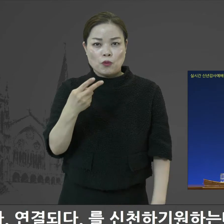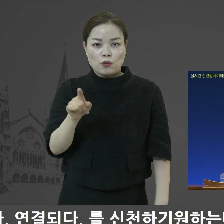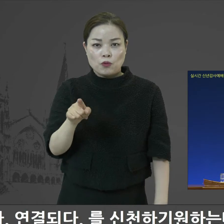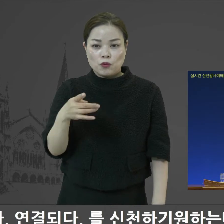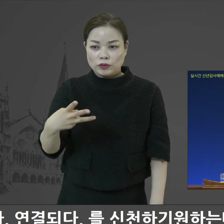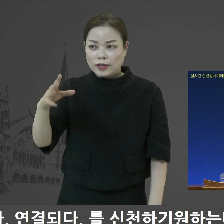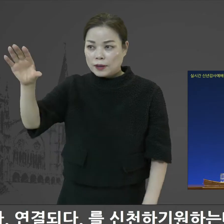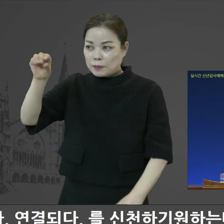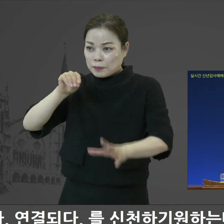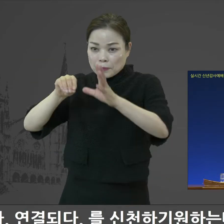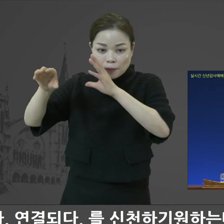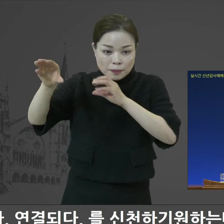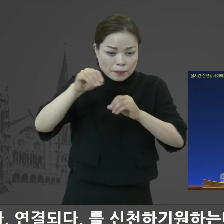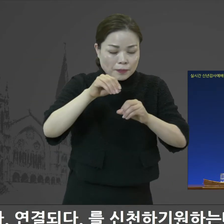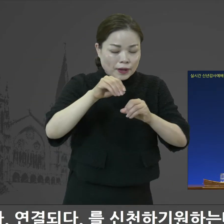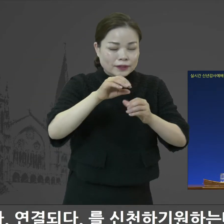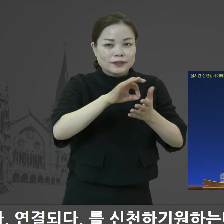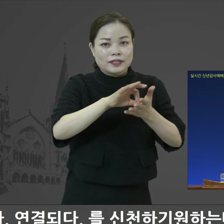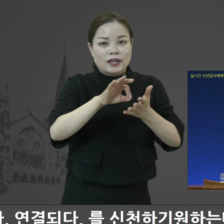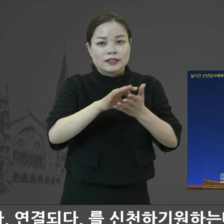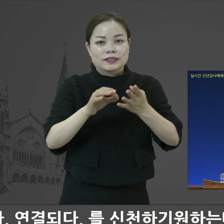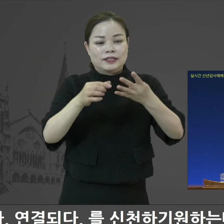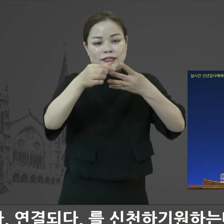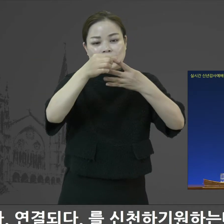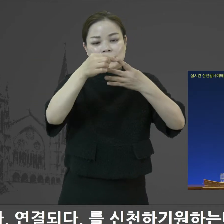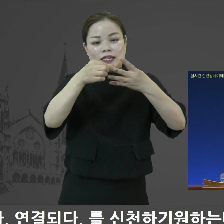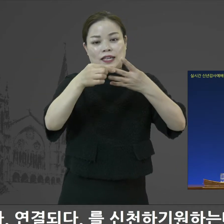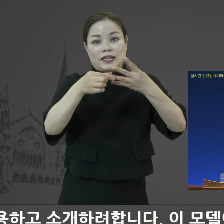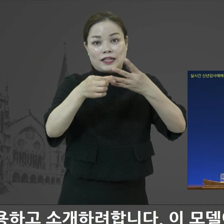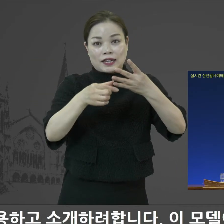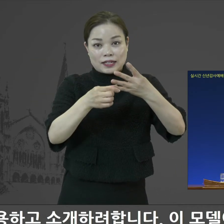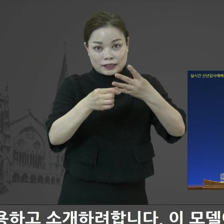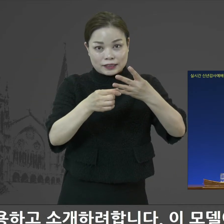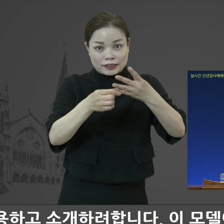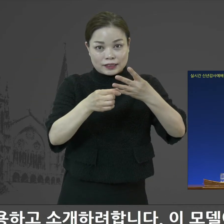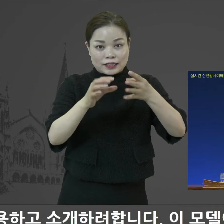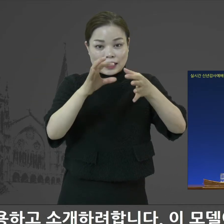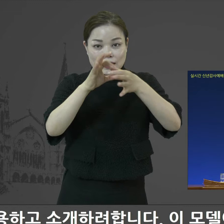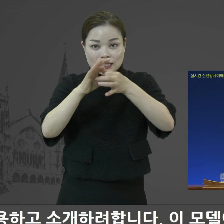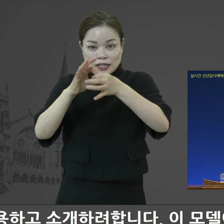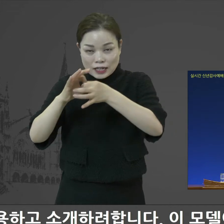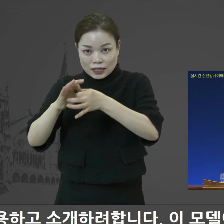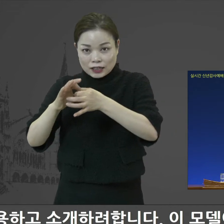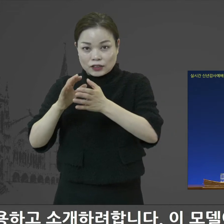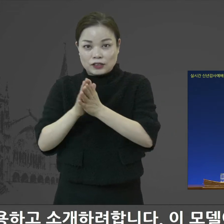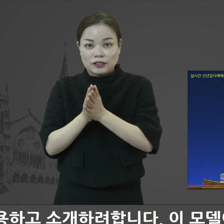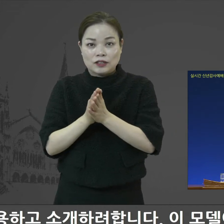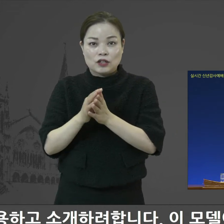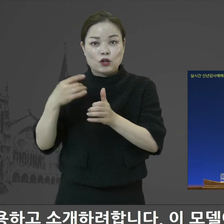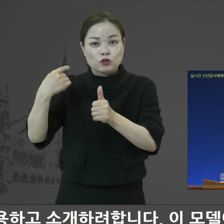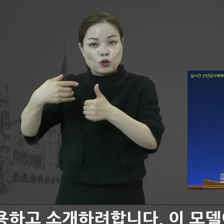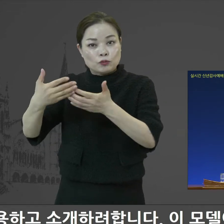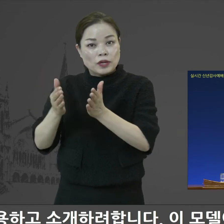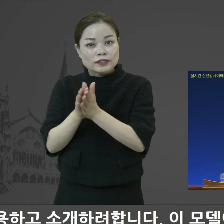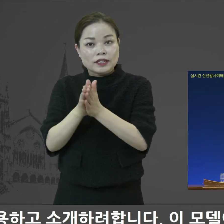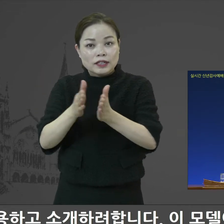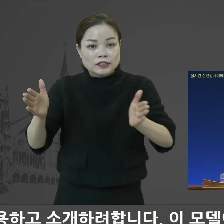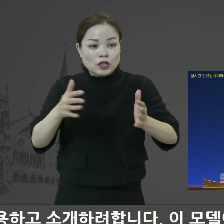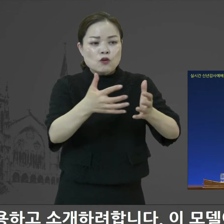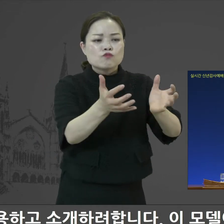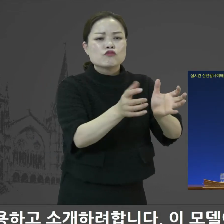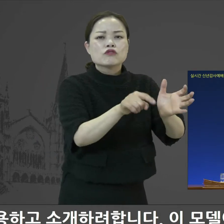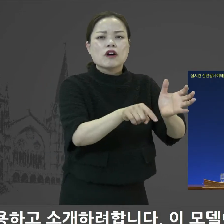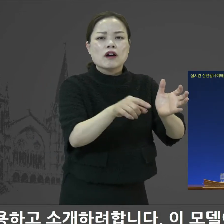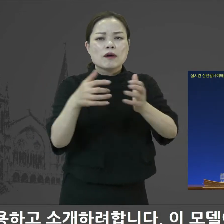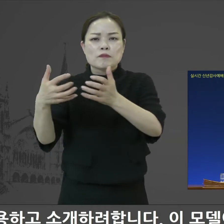다 적용이 됩니다. 4가지 연결점을 우리 교육부에서 시도하는데, 첫째는 부서